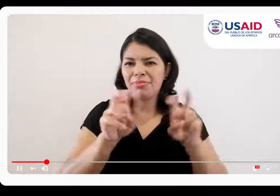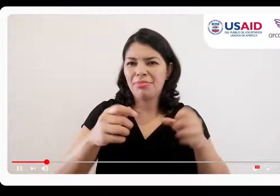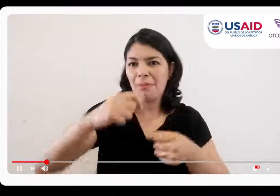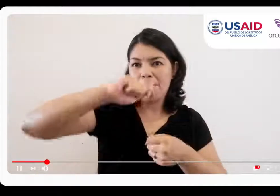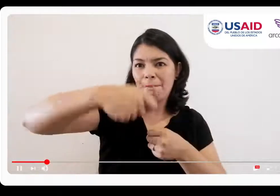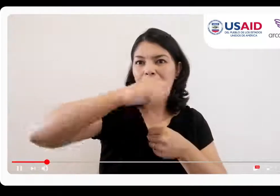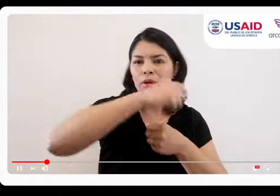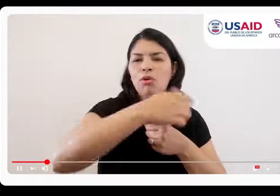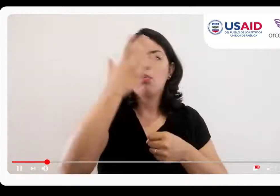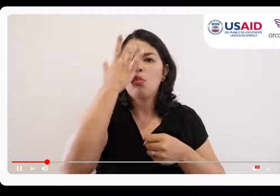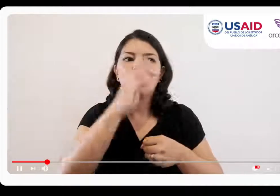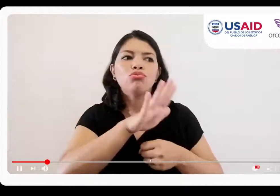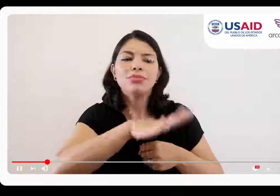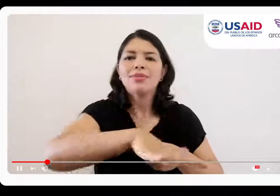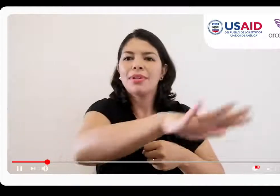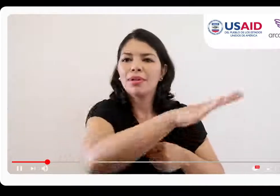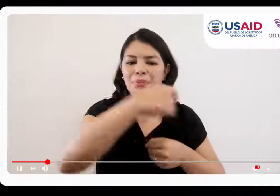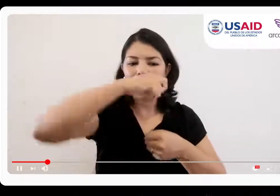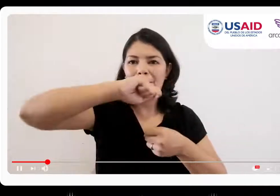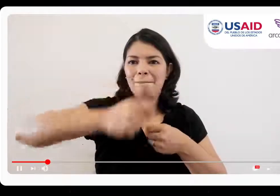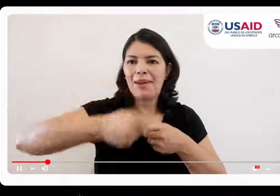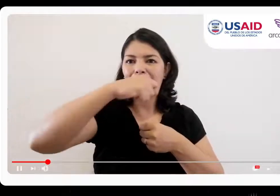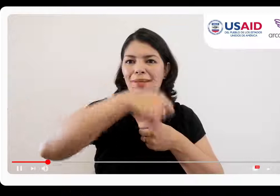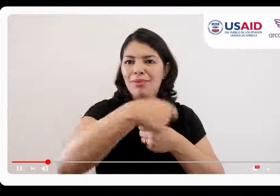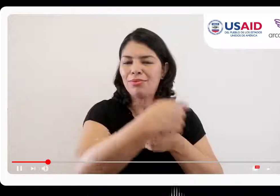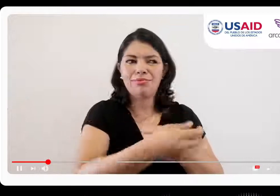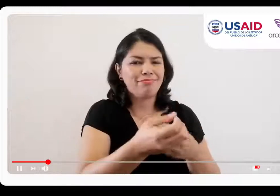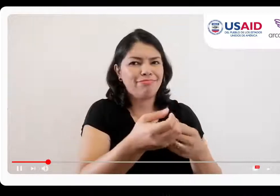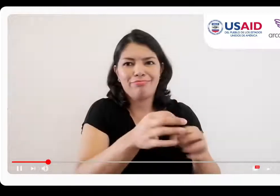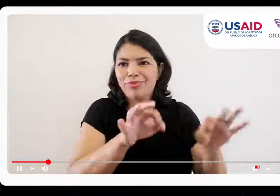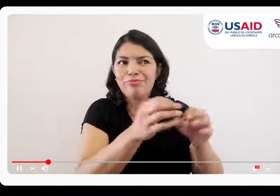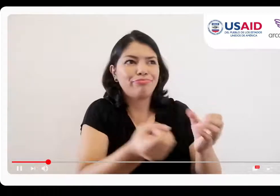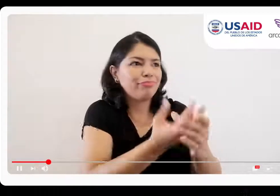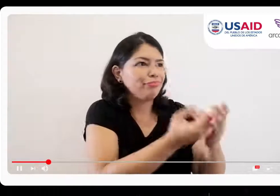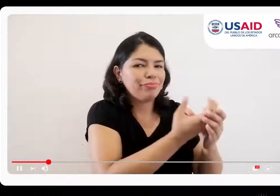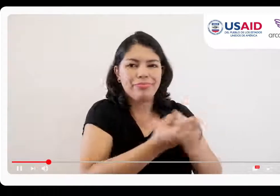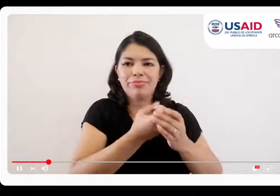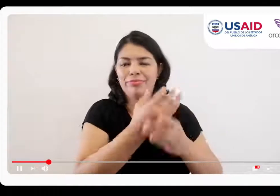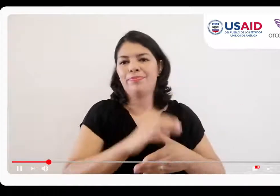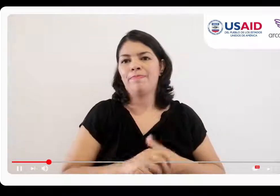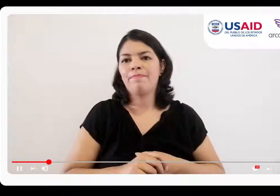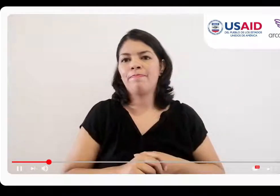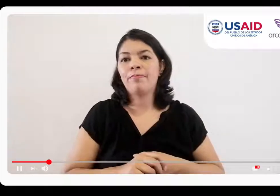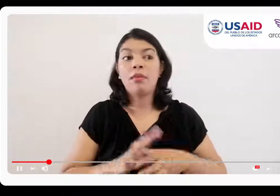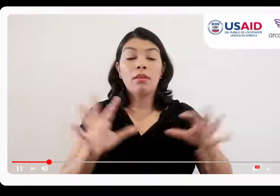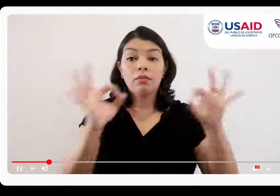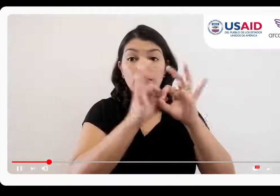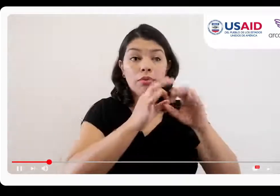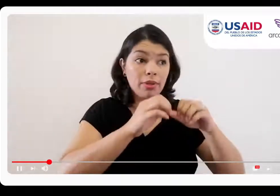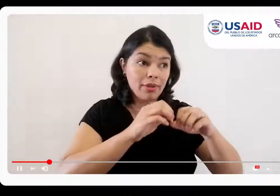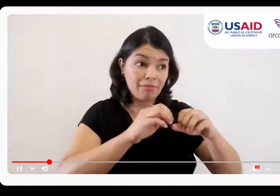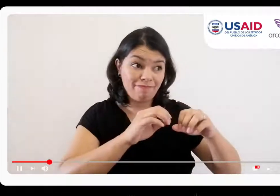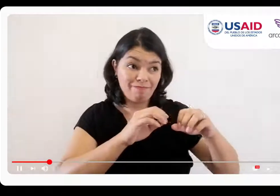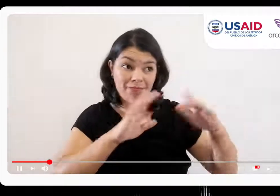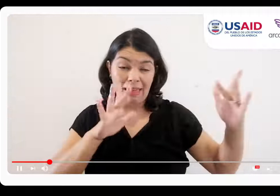muy importante en la región. En el tema del enfoque diferencial es comprender la diversidad de las personas también